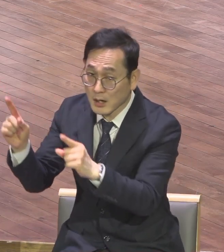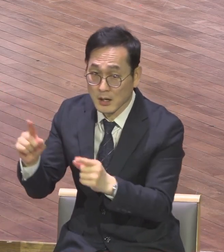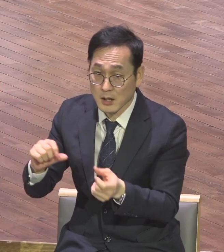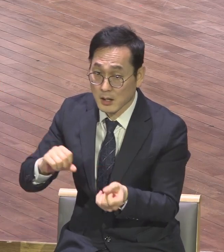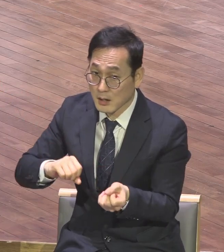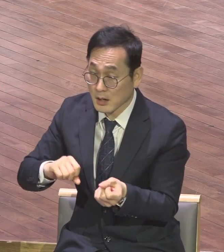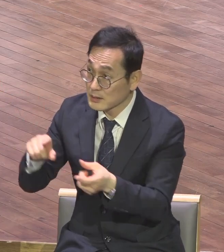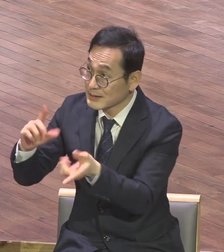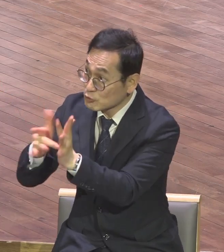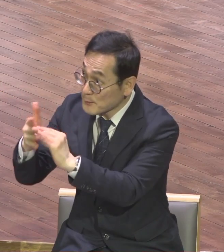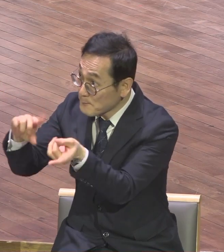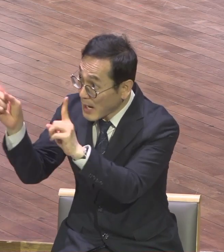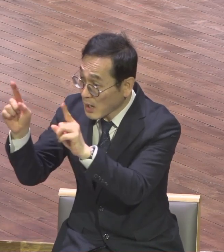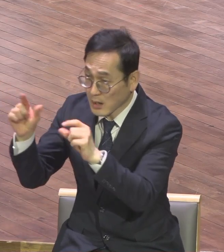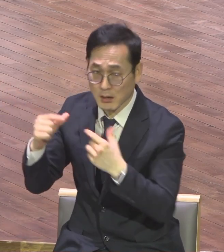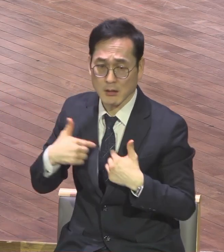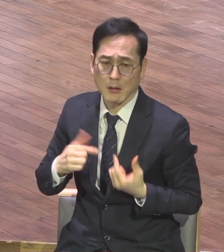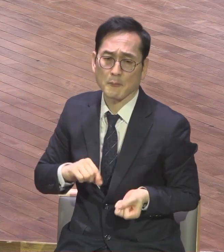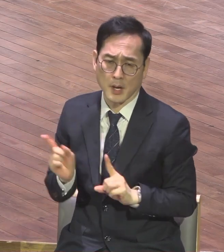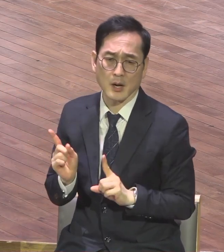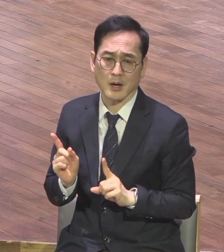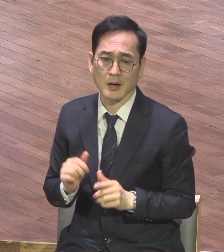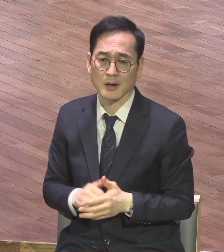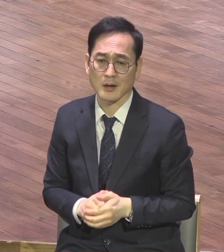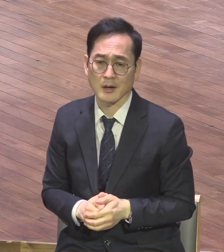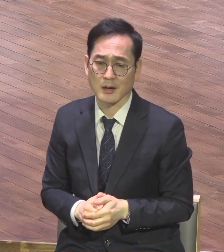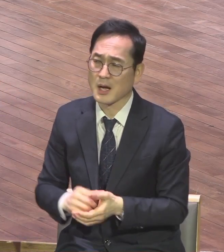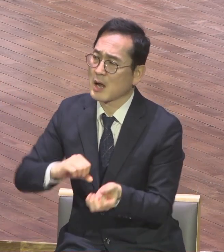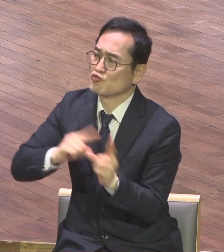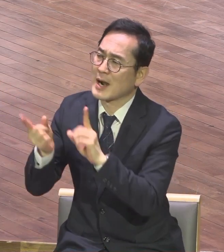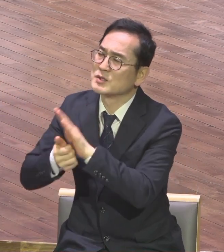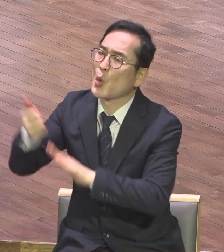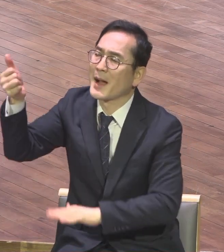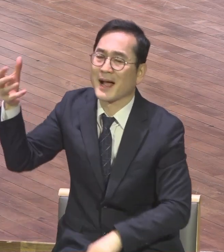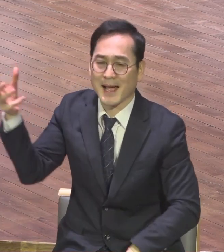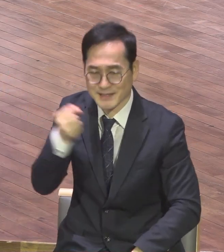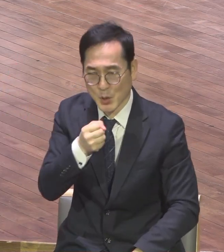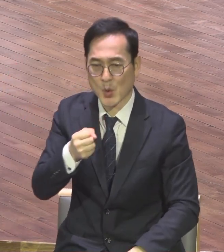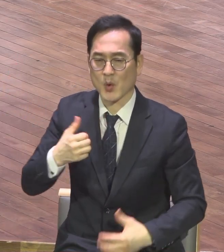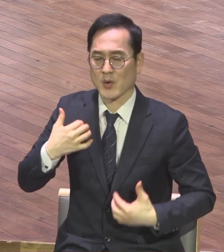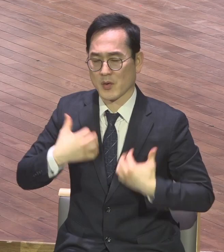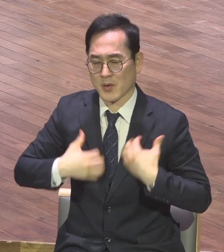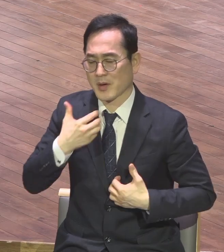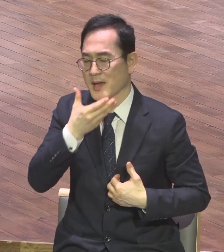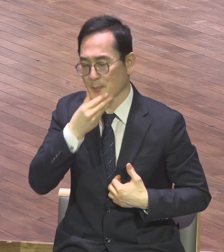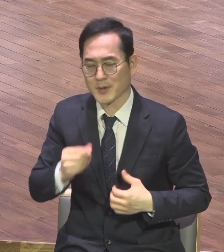우리는 이렇게 부활 소망 기쁨을 가지고 당당하게 멋지게 사는 존재예요.